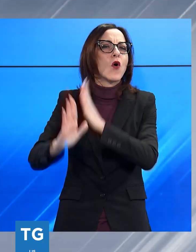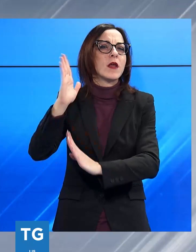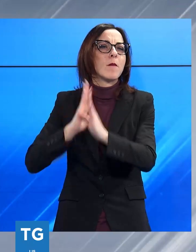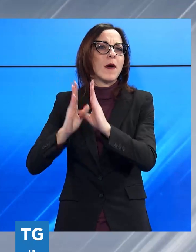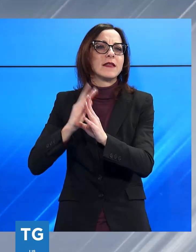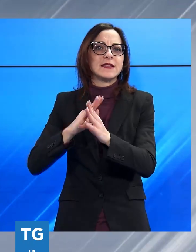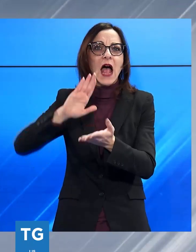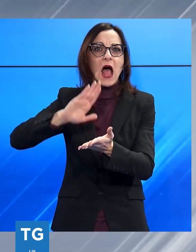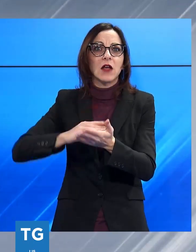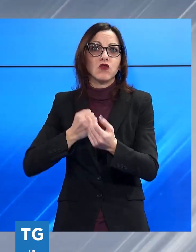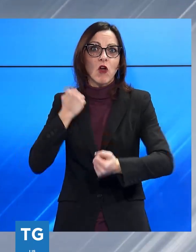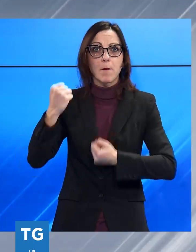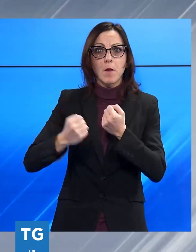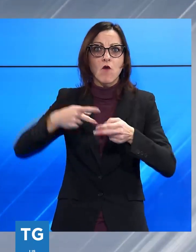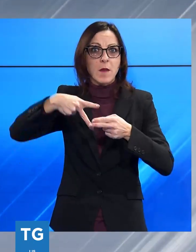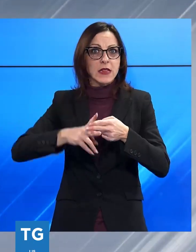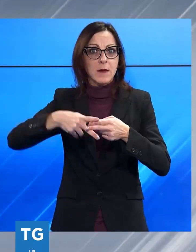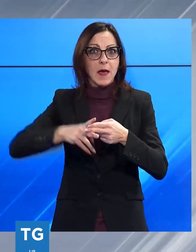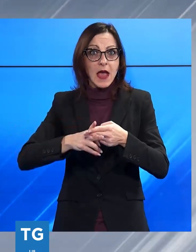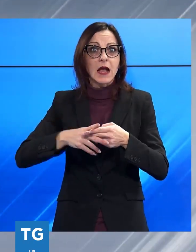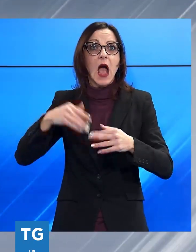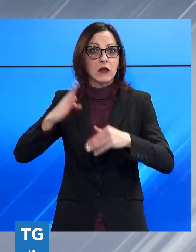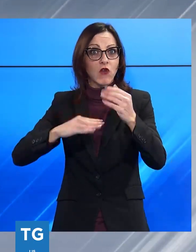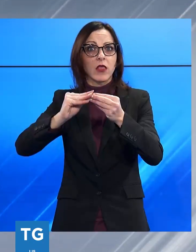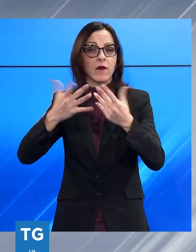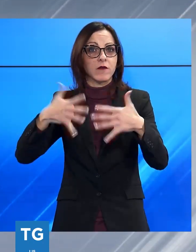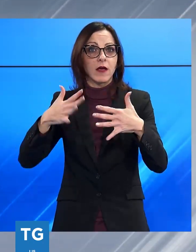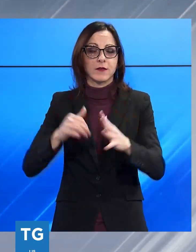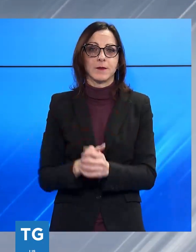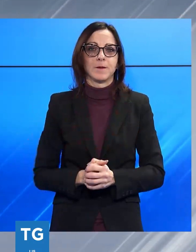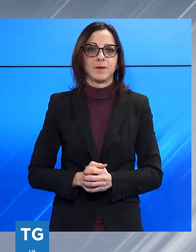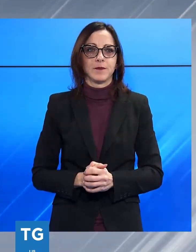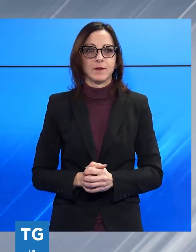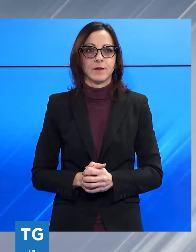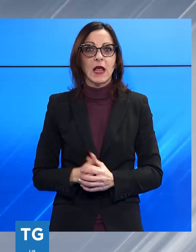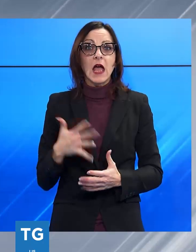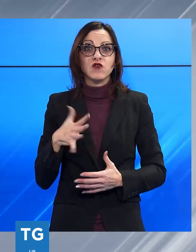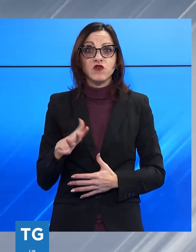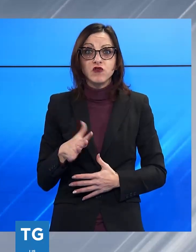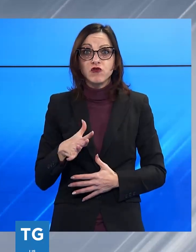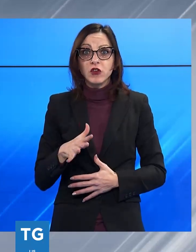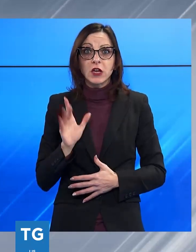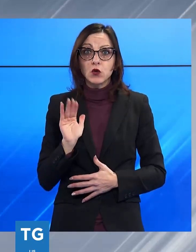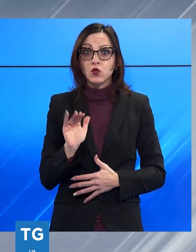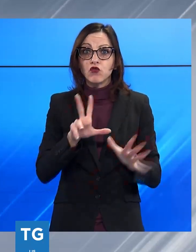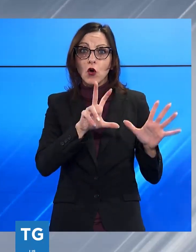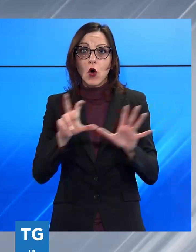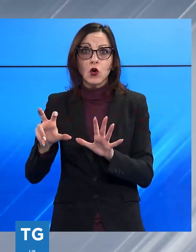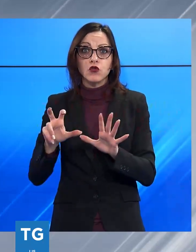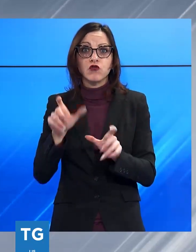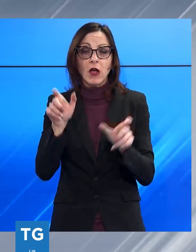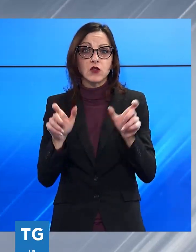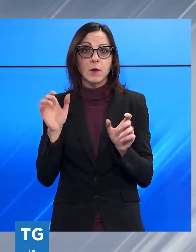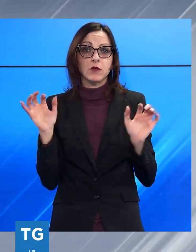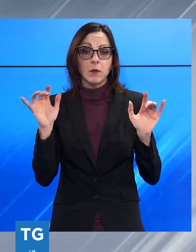tanti movimenti elettromeccanici realizzati artigianalmente mediate oltre 300 persone il giorno visitano questo presepe e dunque